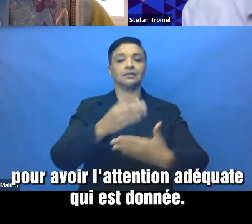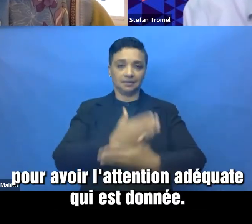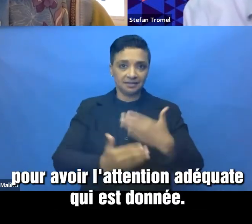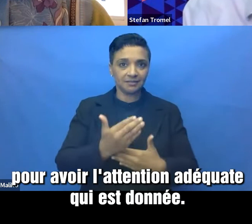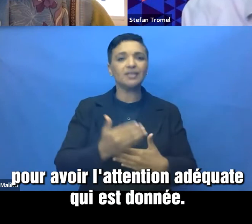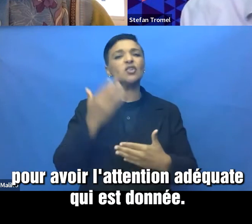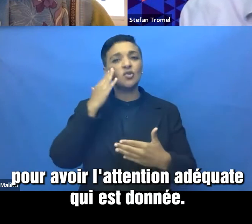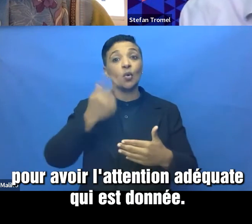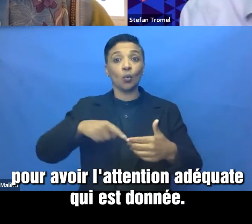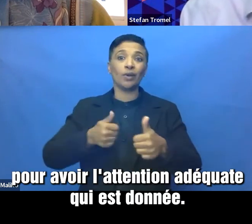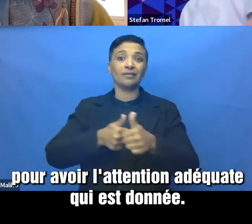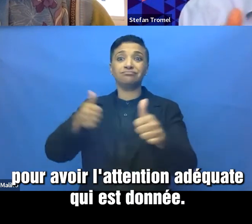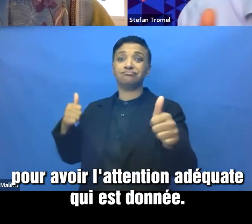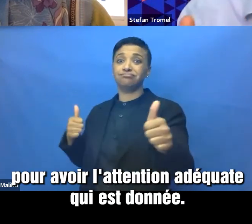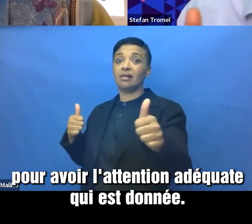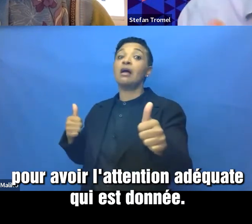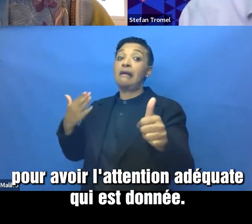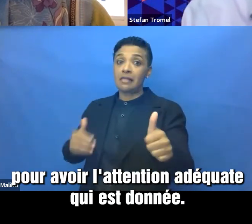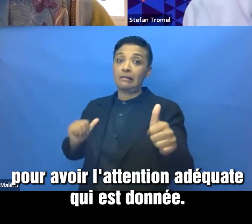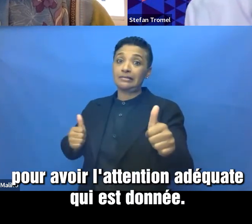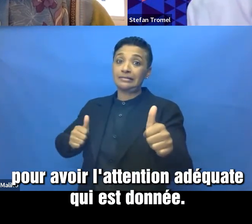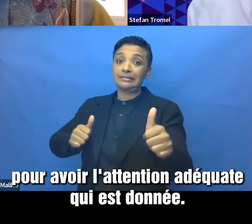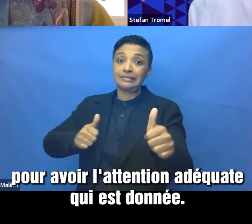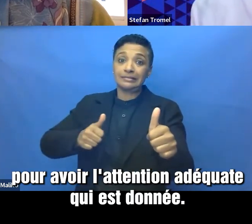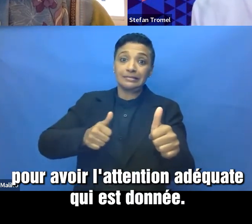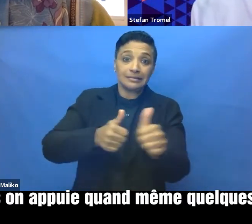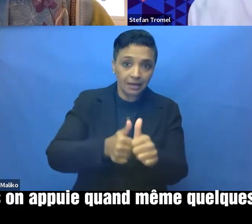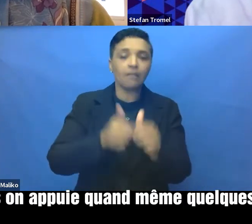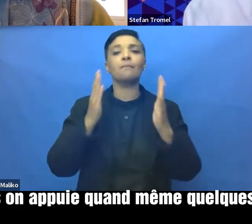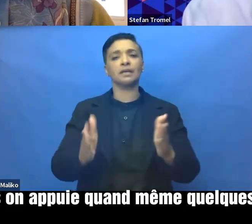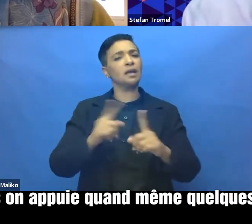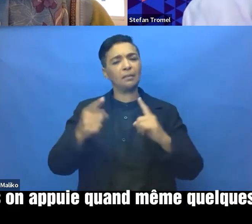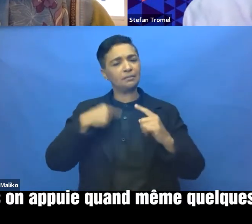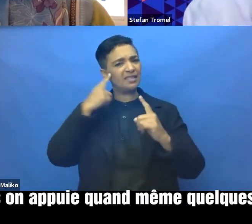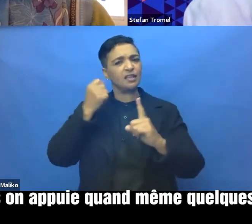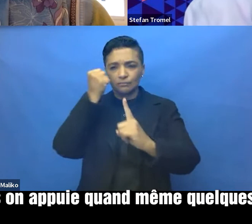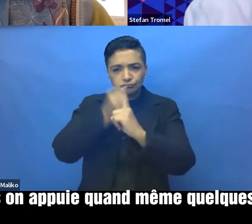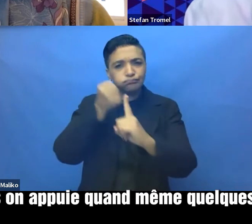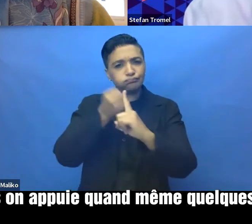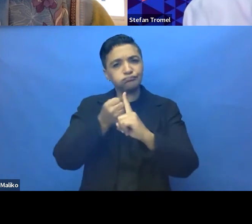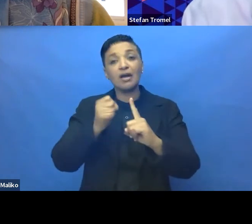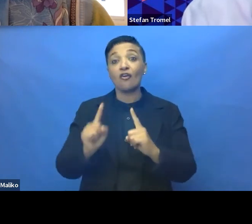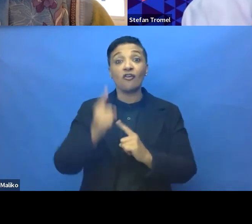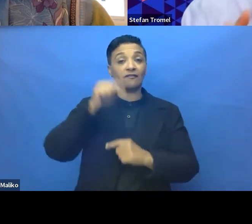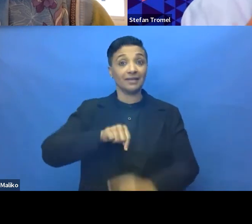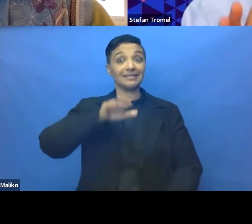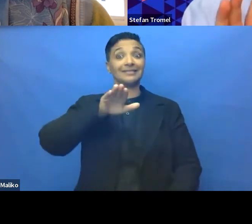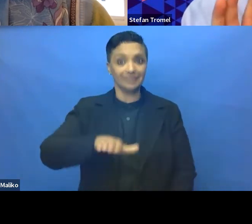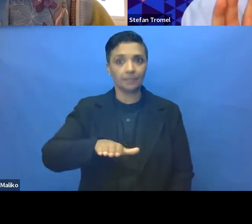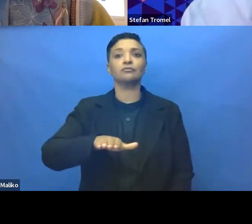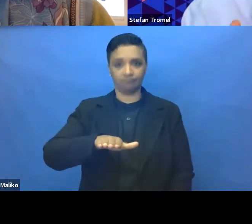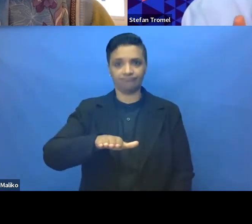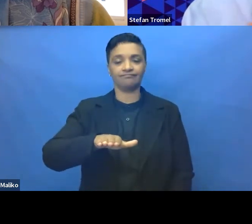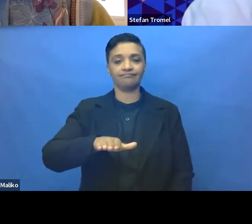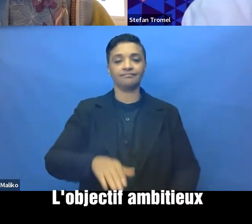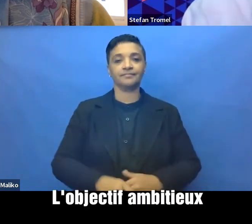ces discussions. Et il faut être conscient qu'il va falloir du temps pour avoir l'attention adéquate qui